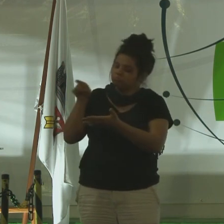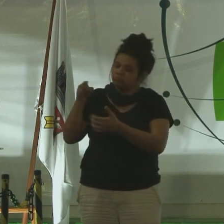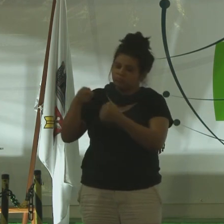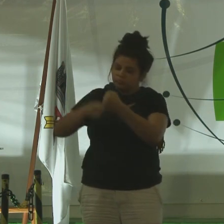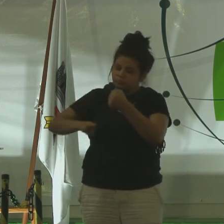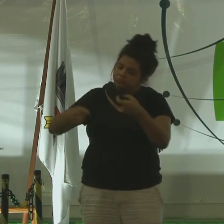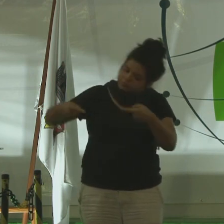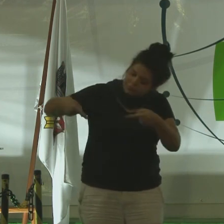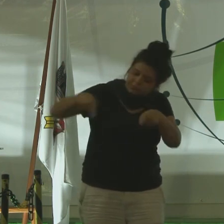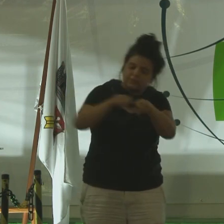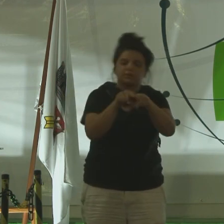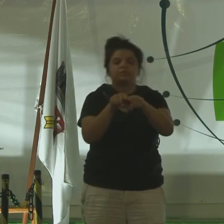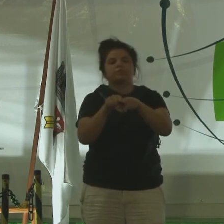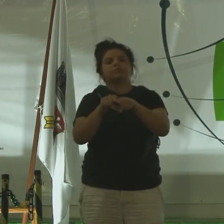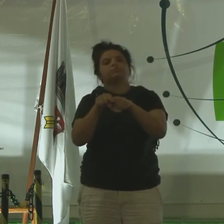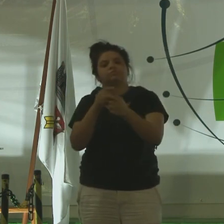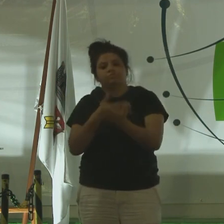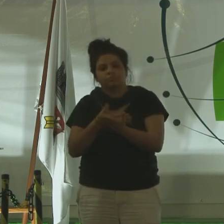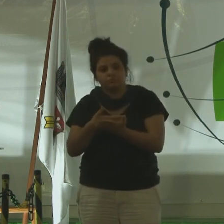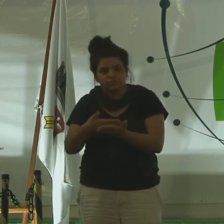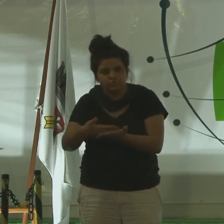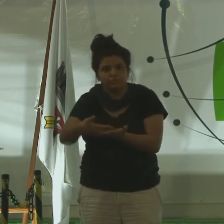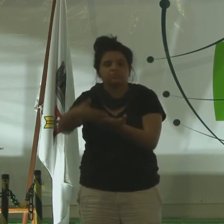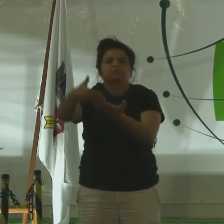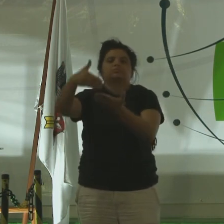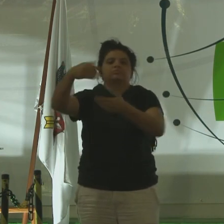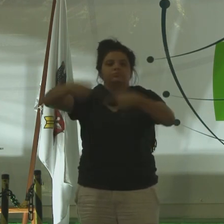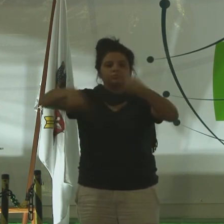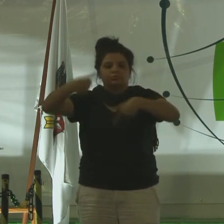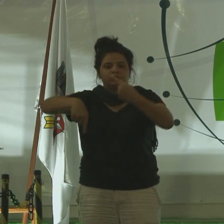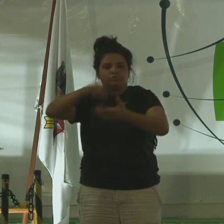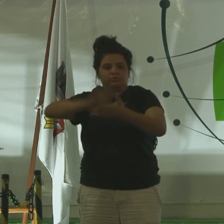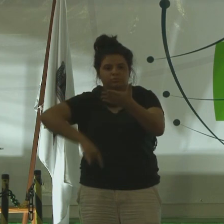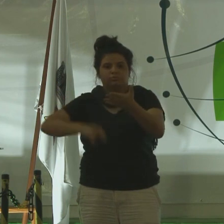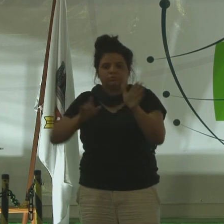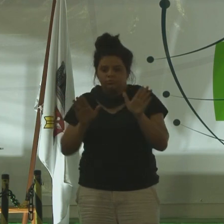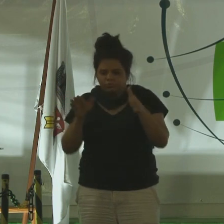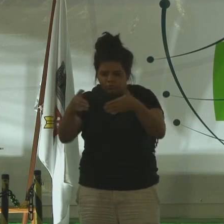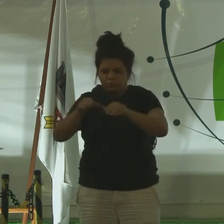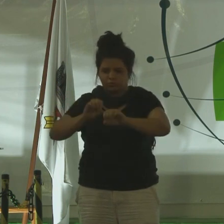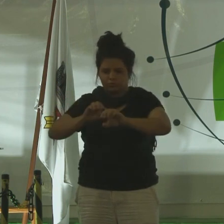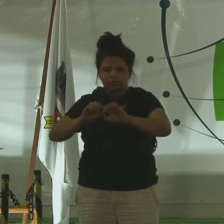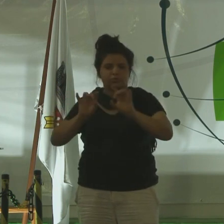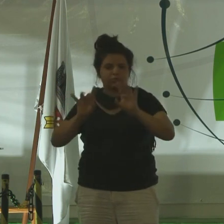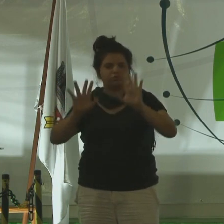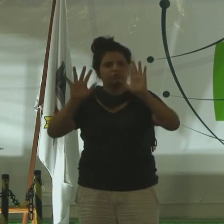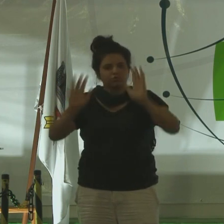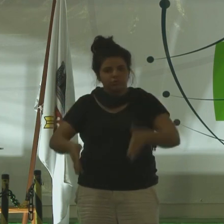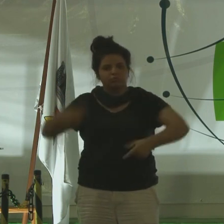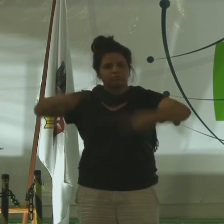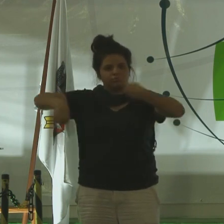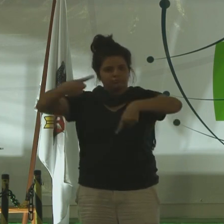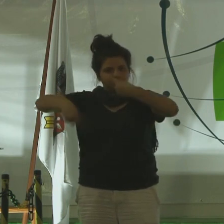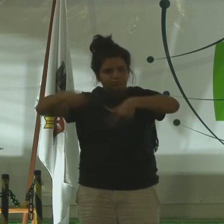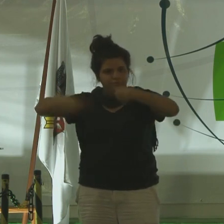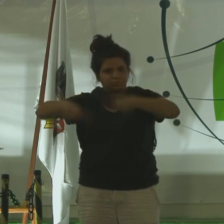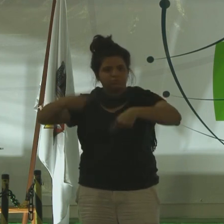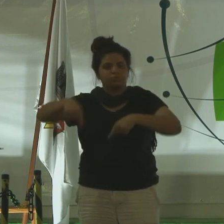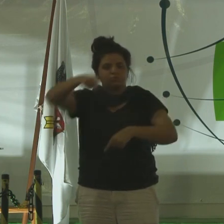nos unimos a eles para a elaboração de uma política de educação especial, então a gente já está trabalhando esse diálogo para que a